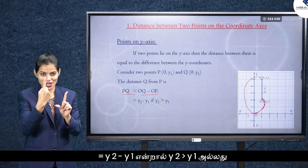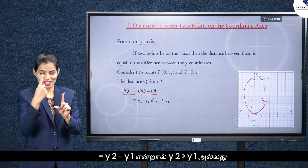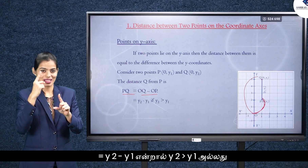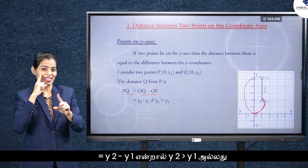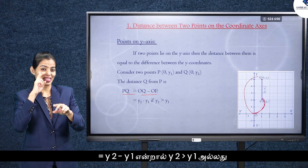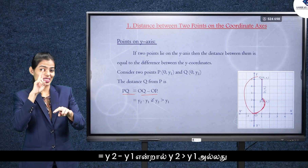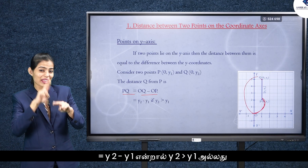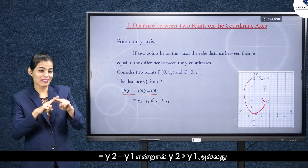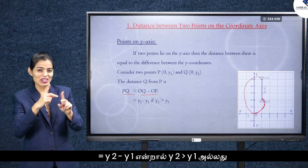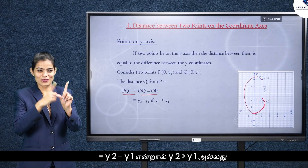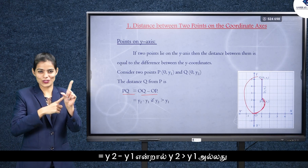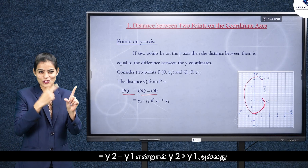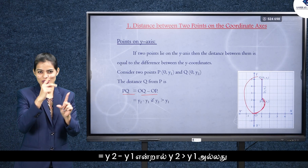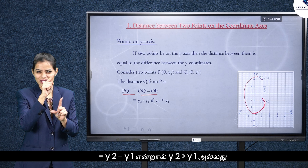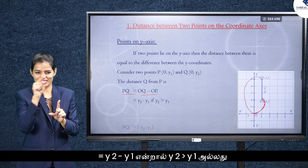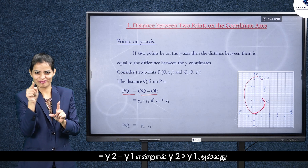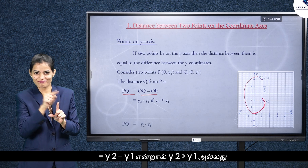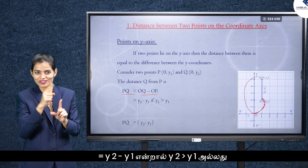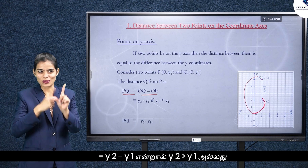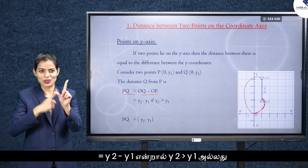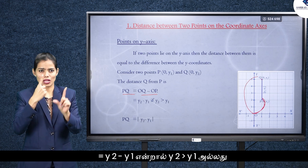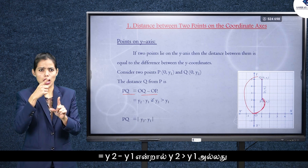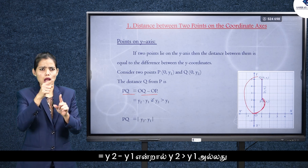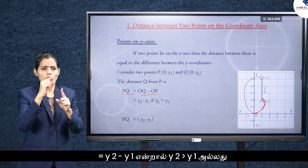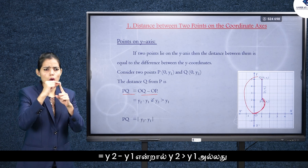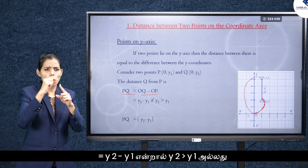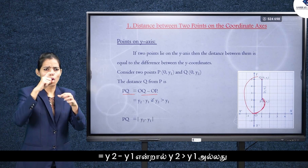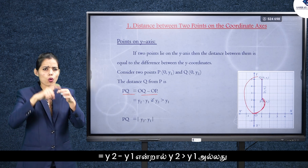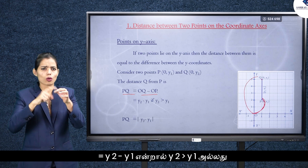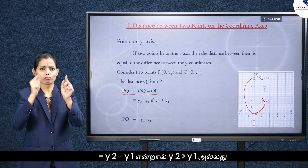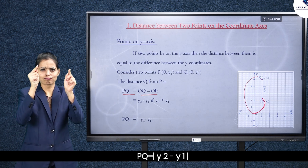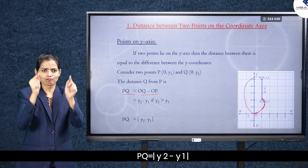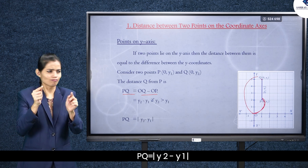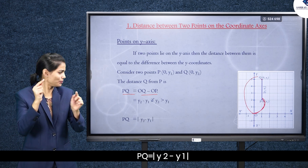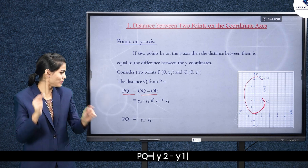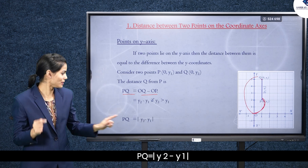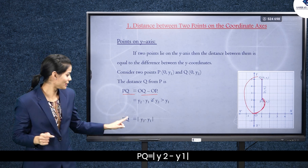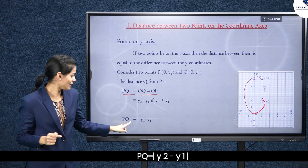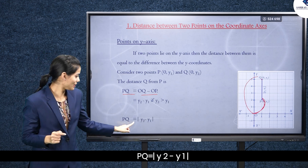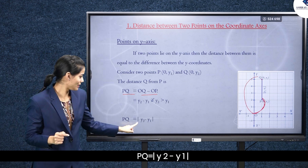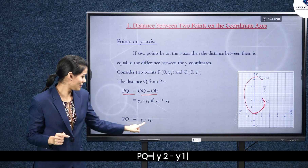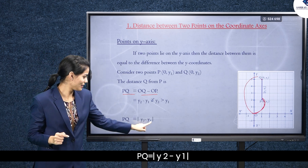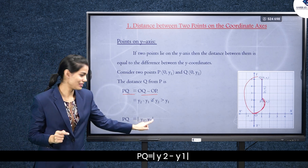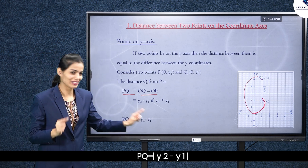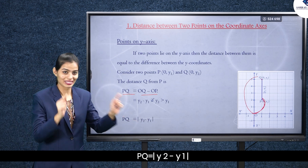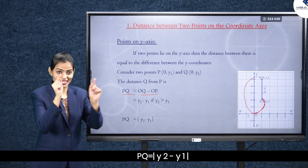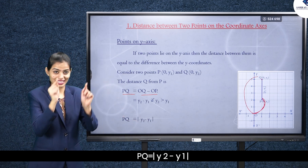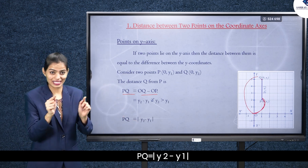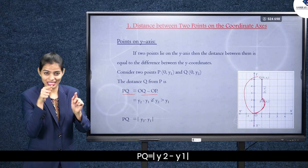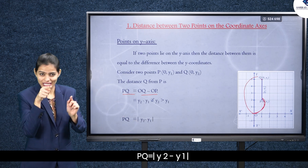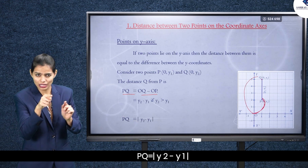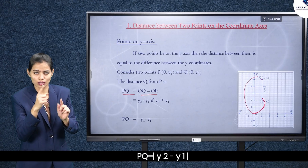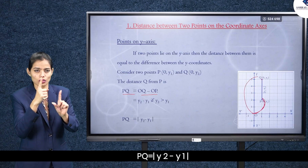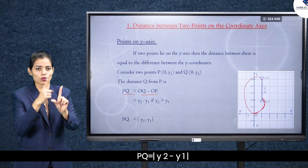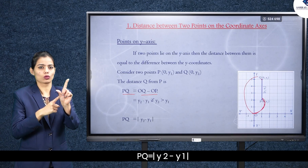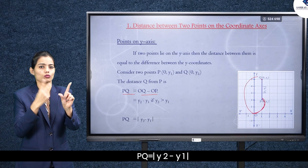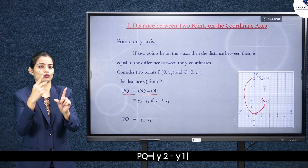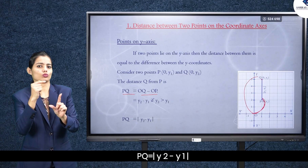2 ஒய் கீழிலக்கு 1 விட பெரியது. பிக்யூ ஈடு அணிக்கோவை ஒய் கீழிலக்கு